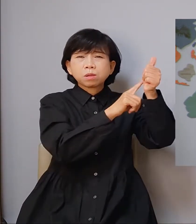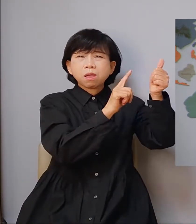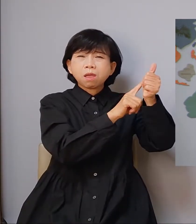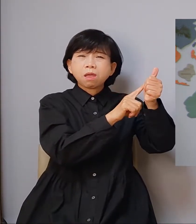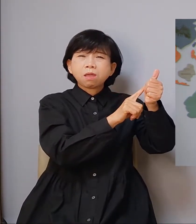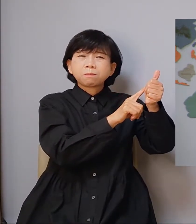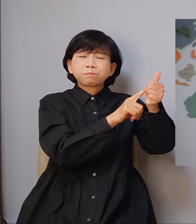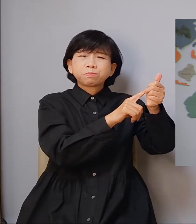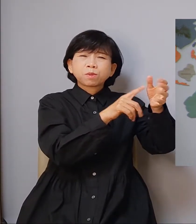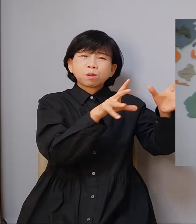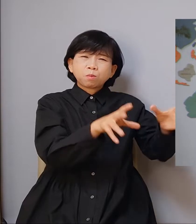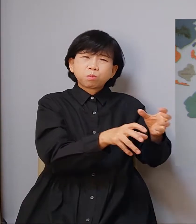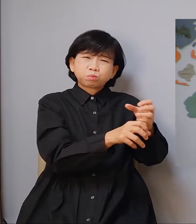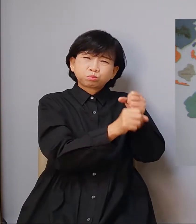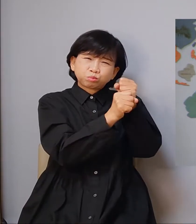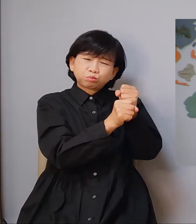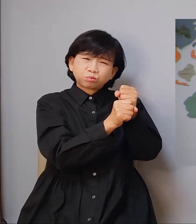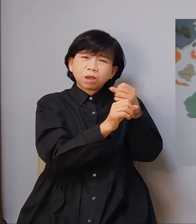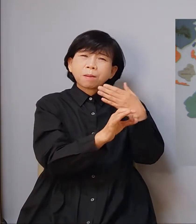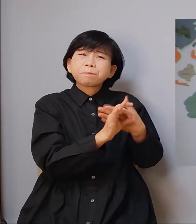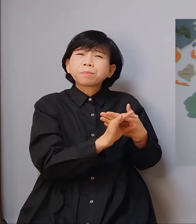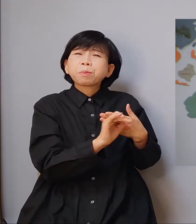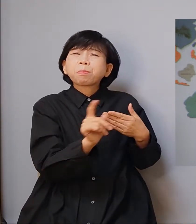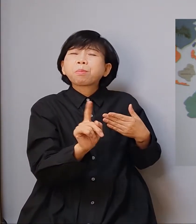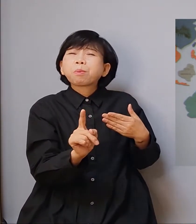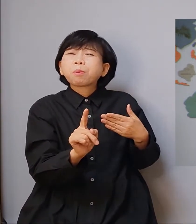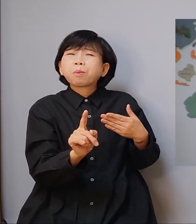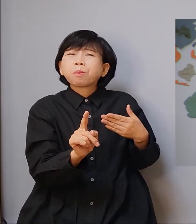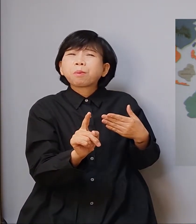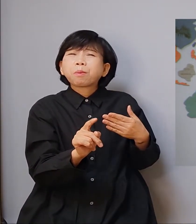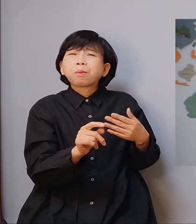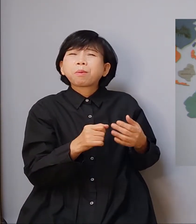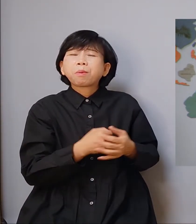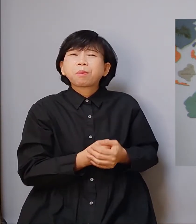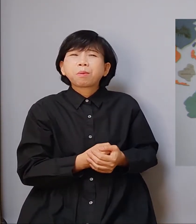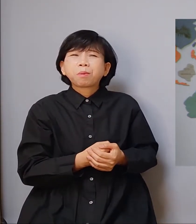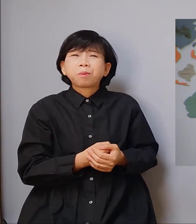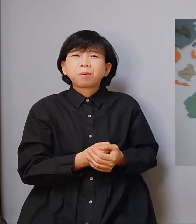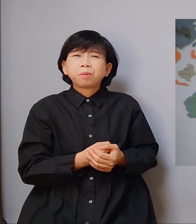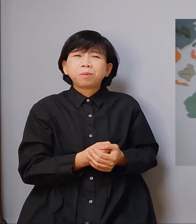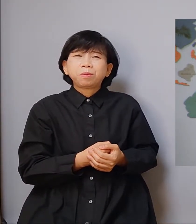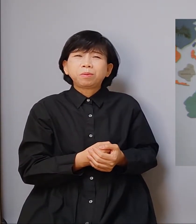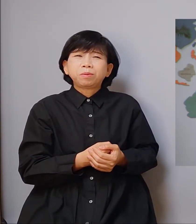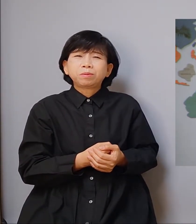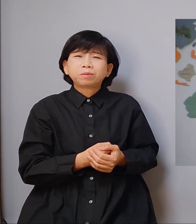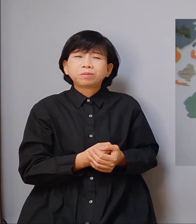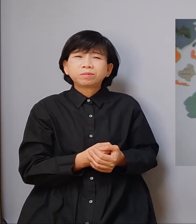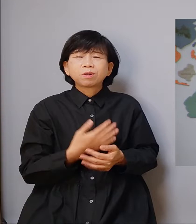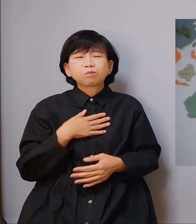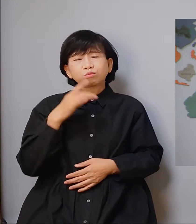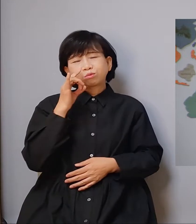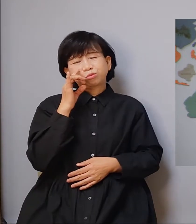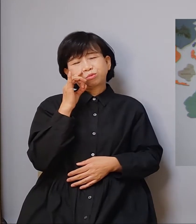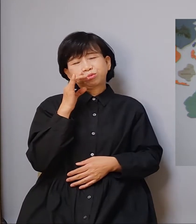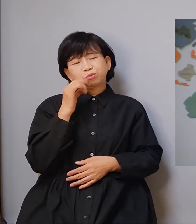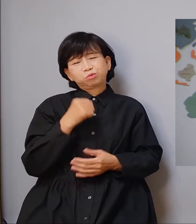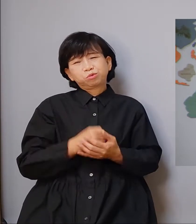때 요셉이 머금고 있는 것이, 이 안에 가득 차는 것이 무엇인지 여러분 궁금하지 않으세요?